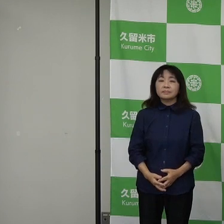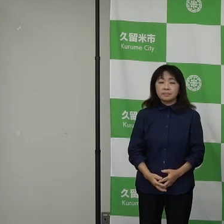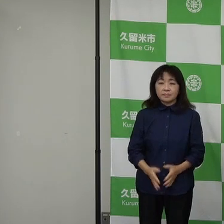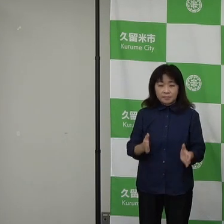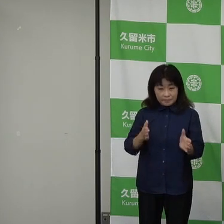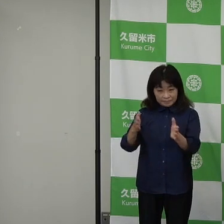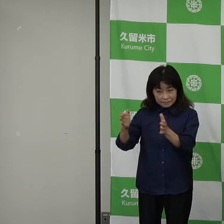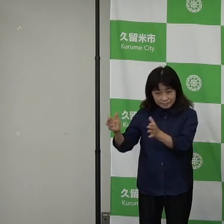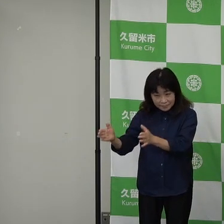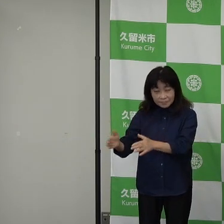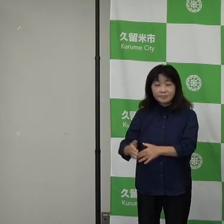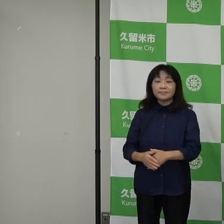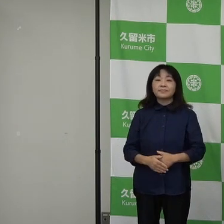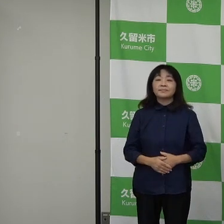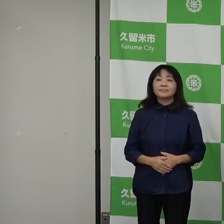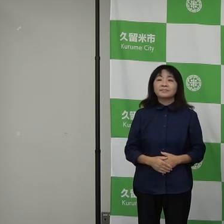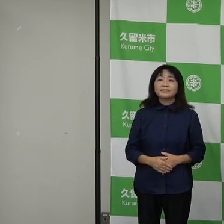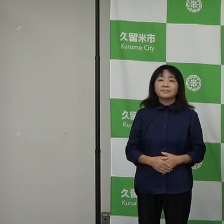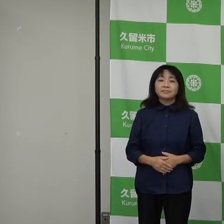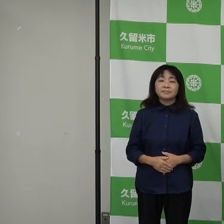そして次ですが、